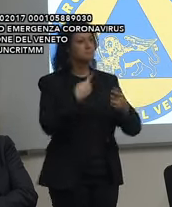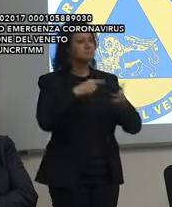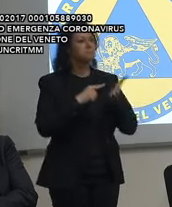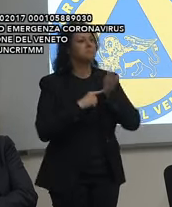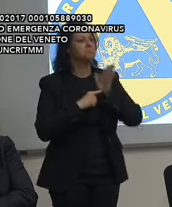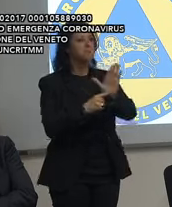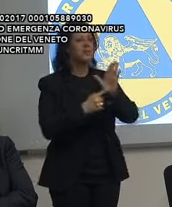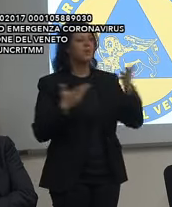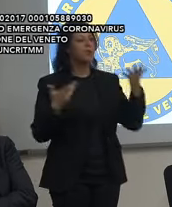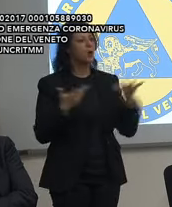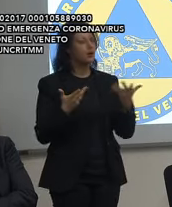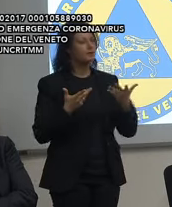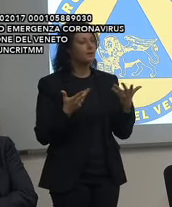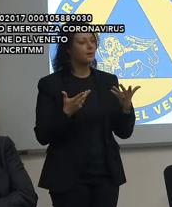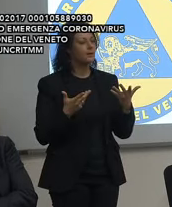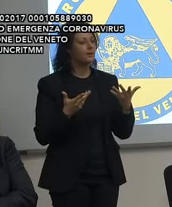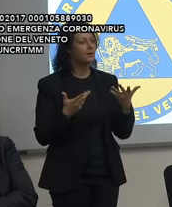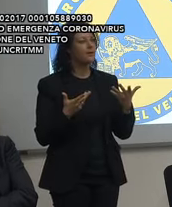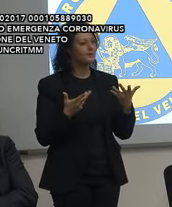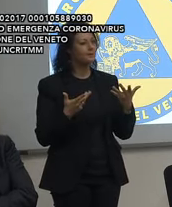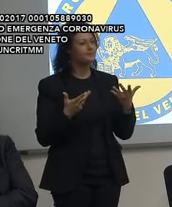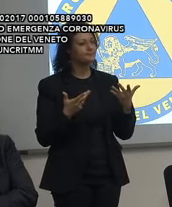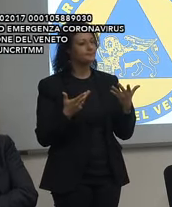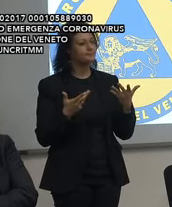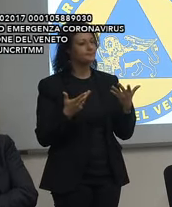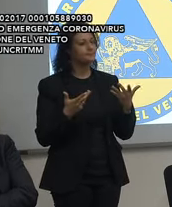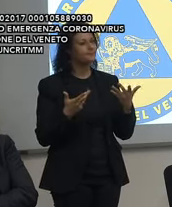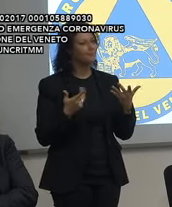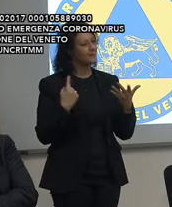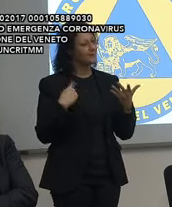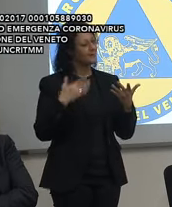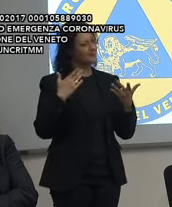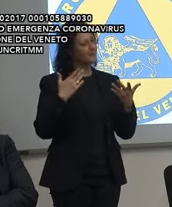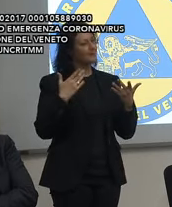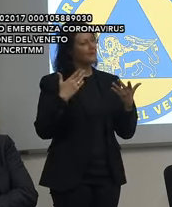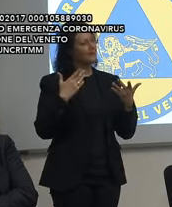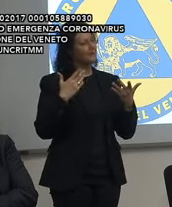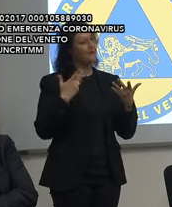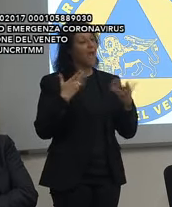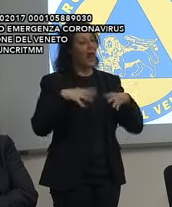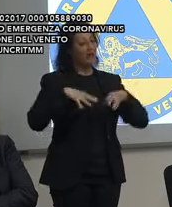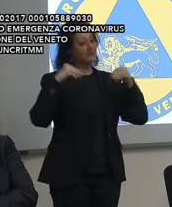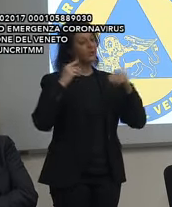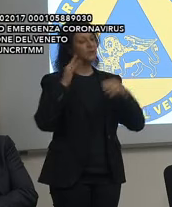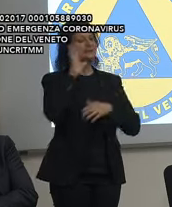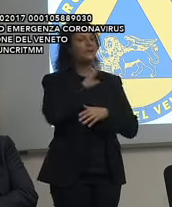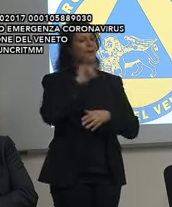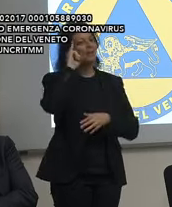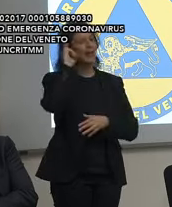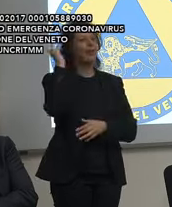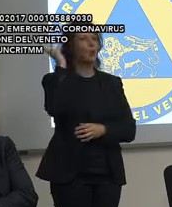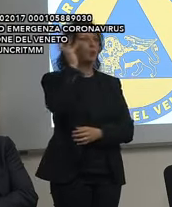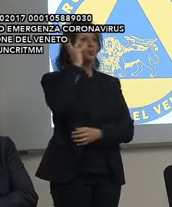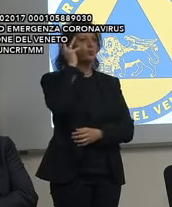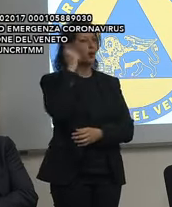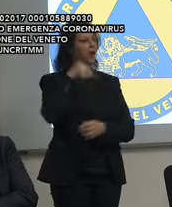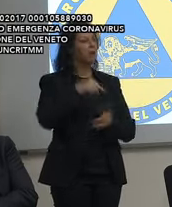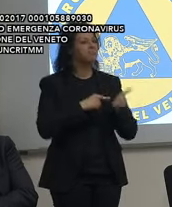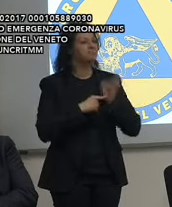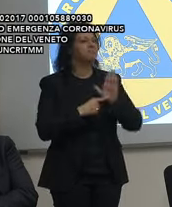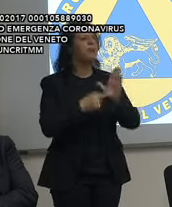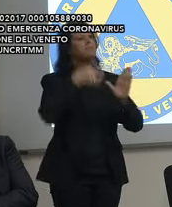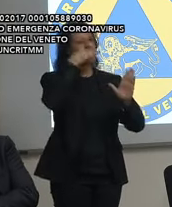risultati, anche quei risultati che all'inizio sembravano delle illusioni si possono raggiungere. In un